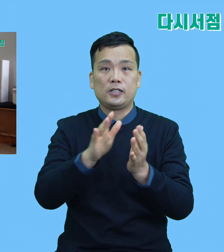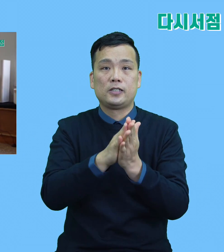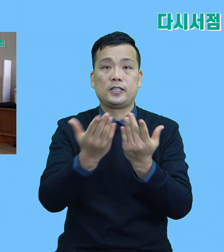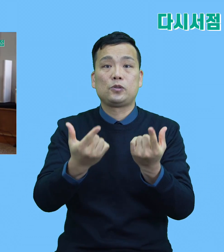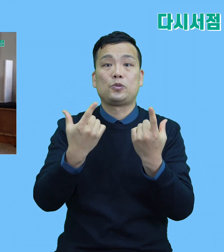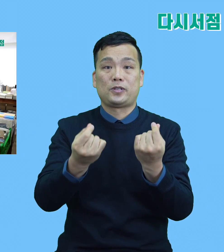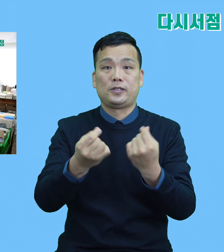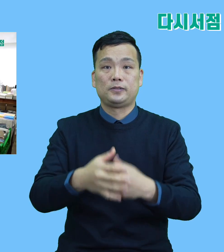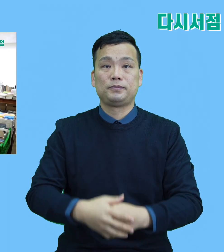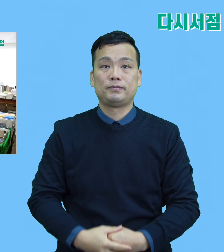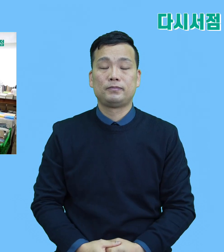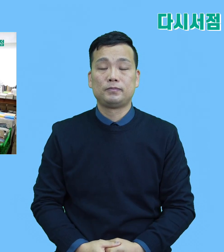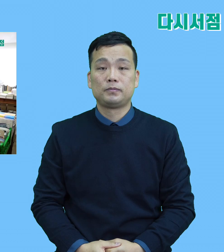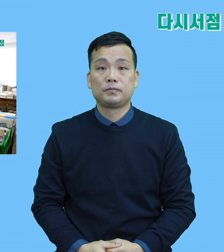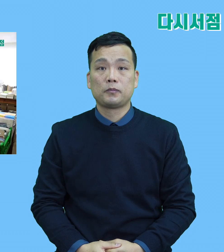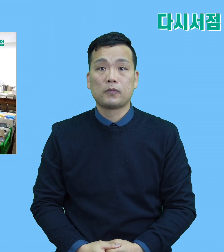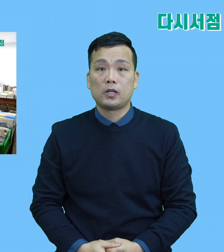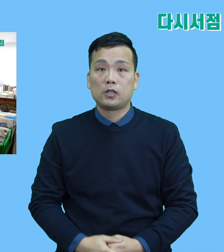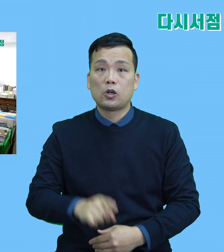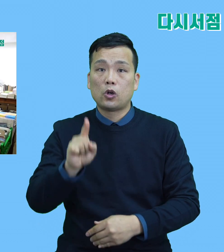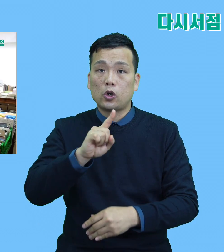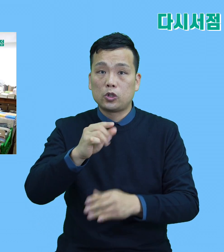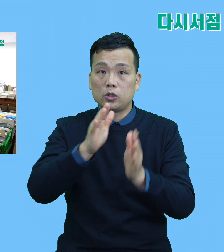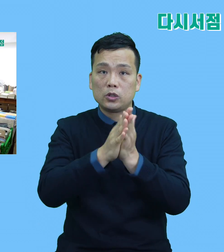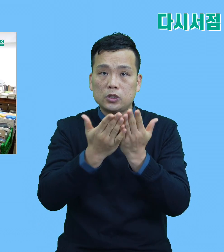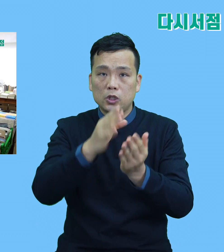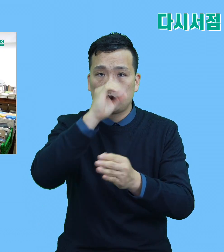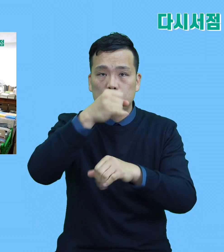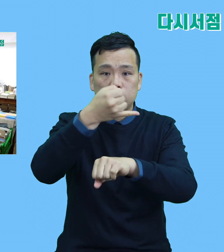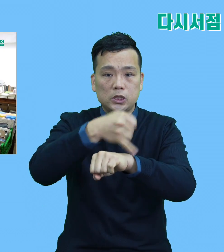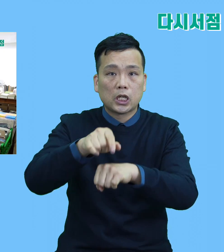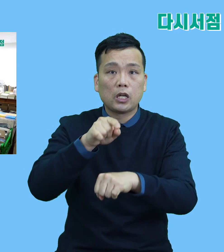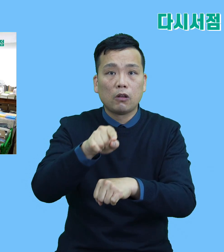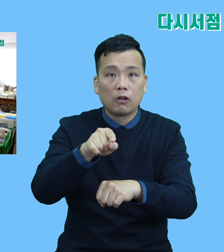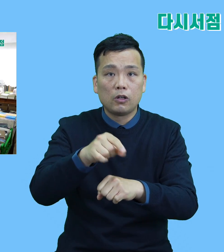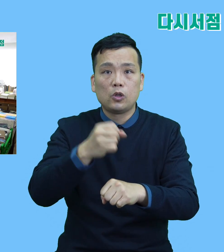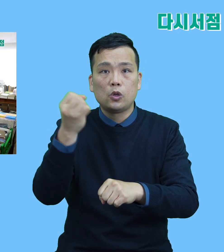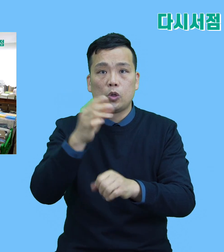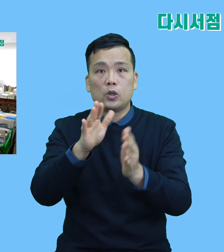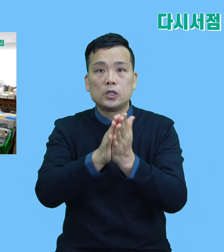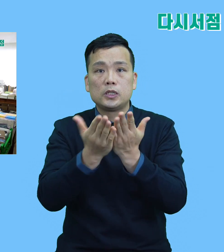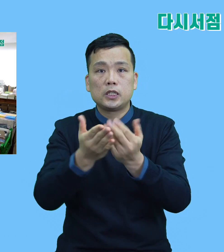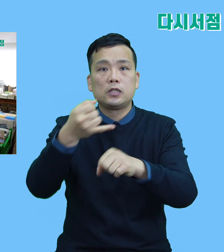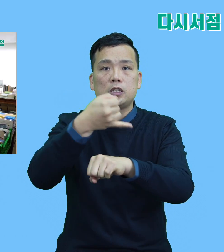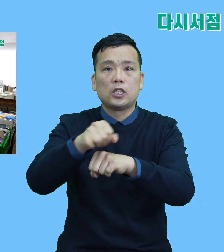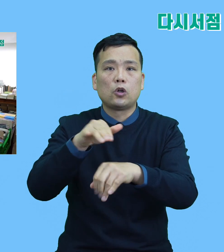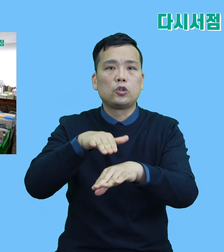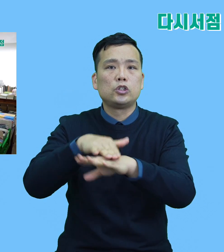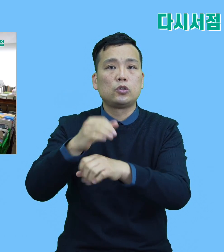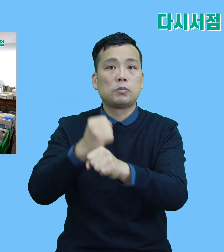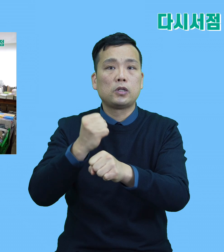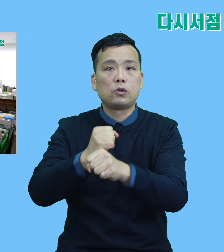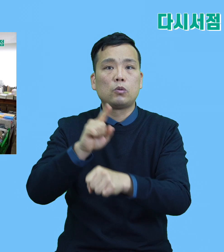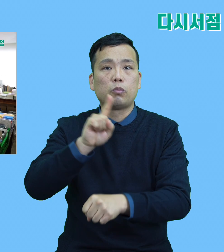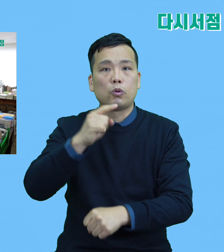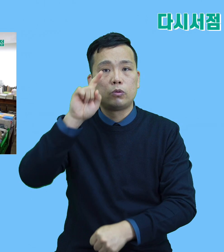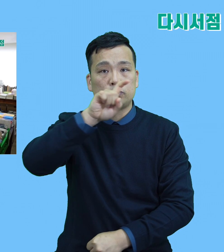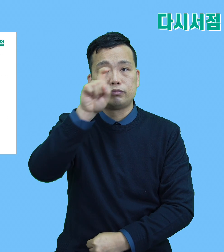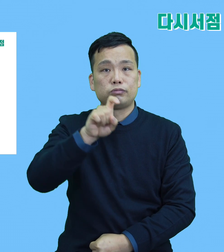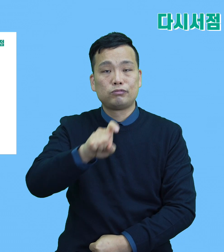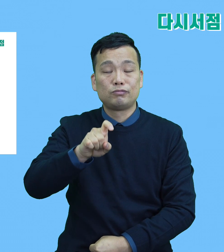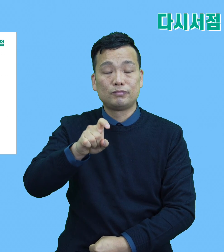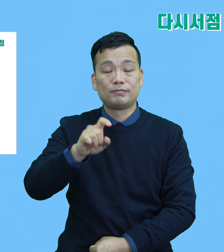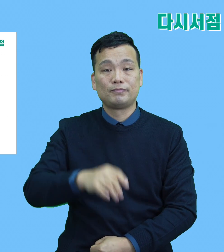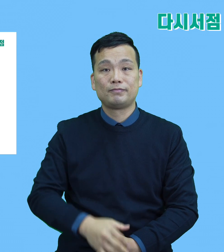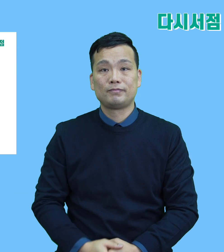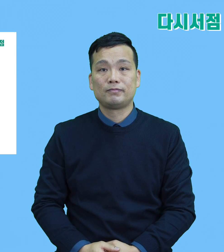필요합니다. 그렇다면 어떤 책이 좋은 디자인이고 책의 디자인은 어떻게 하면 될까요?